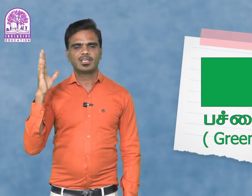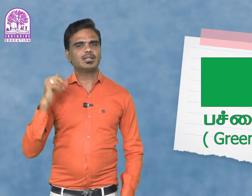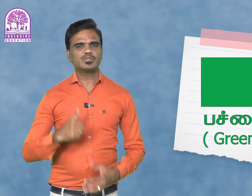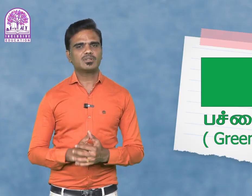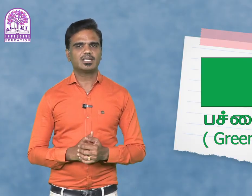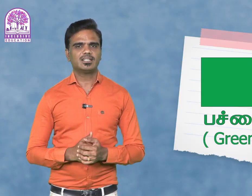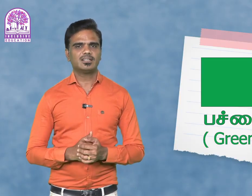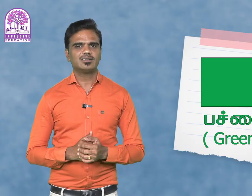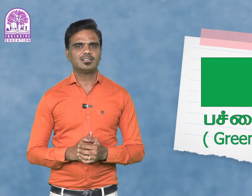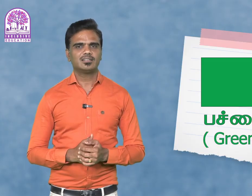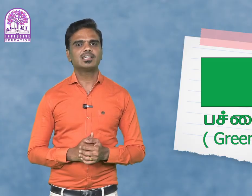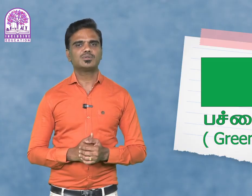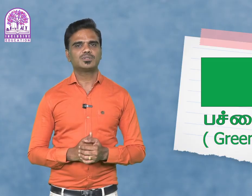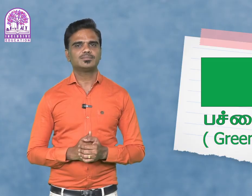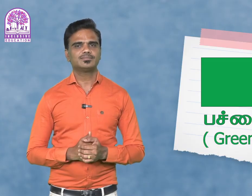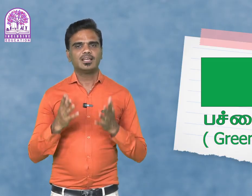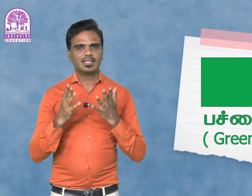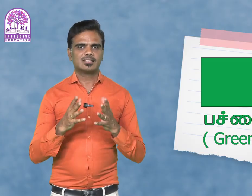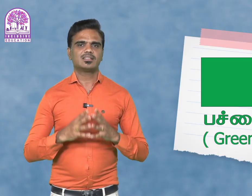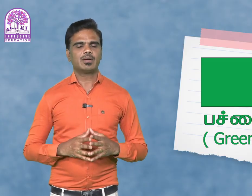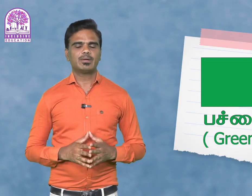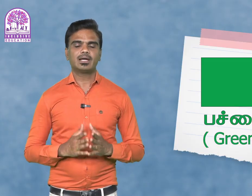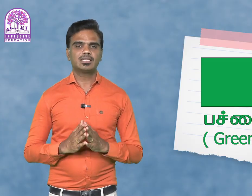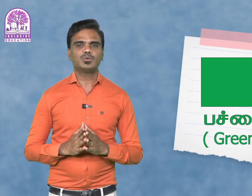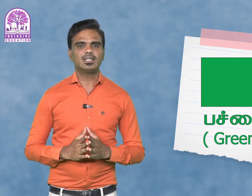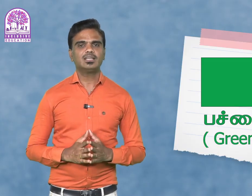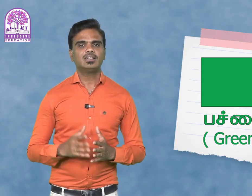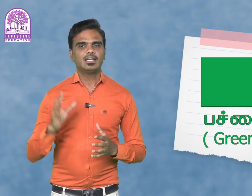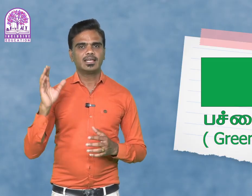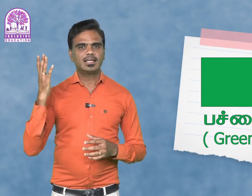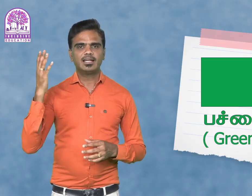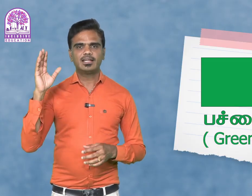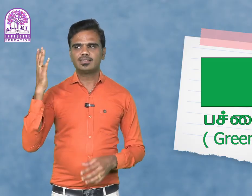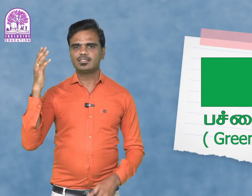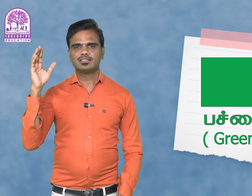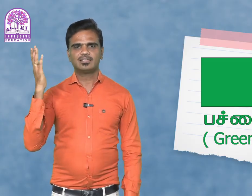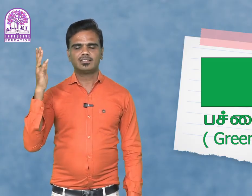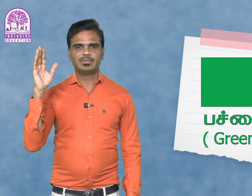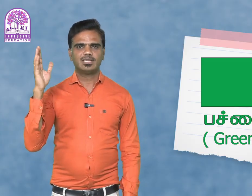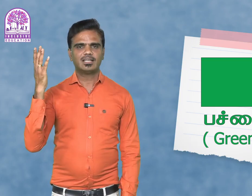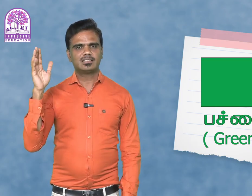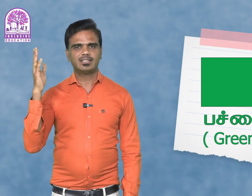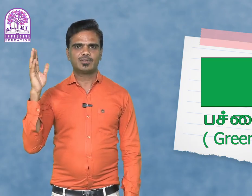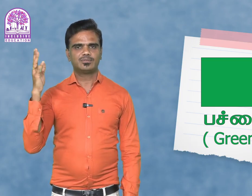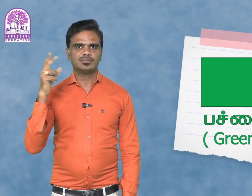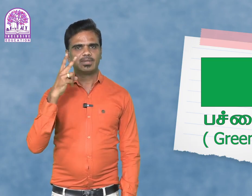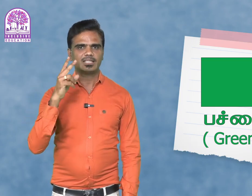எதுக்கு அப்படி சொல்கிறோம் தெரியுதா? ஏன் சொல்கிறோம்? எஸ், ஆமாம், மரத்தில் உள்ள இலைகள்லாம் என்ன ஆகுது? இப்படி அசைஞ்சிக்கிட்டே இருக்கும்.